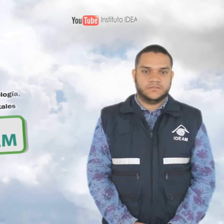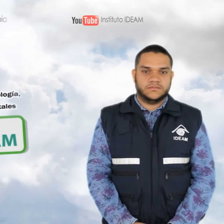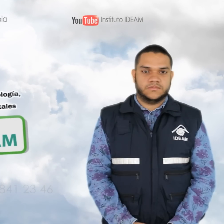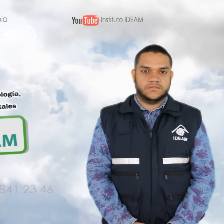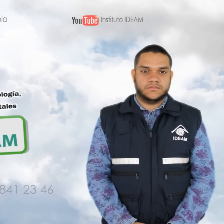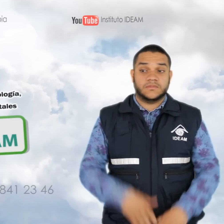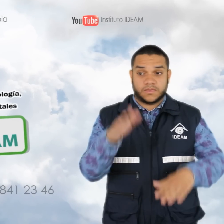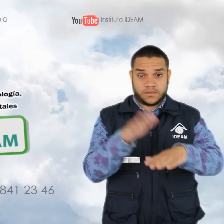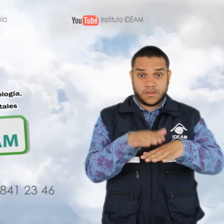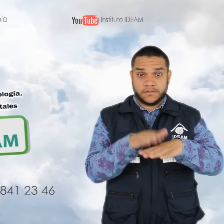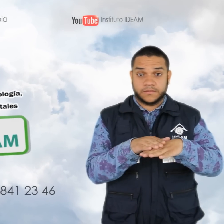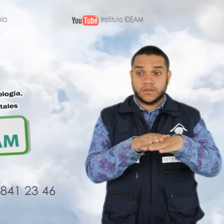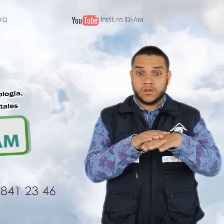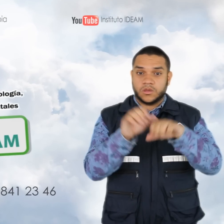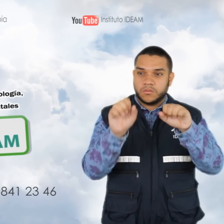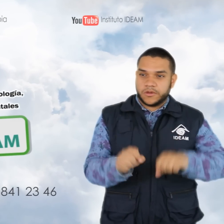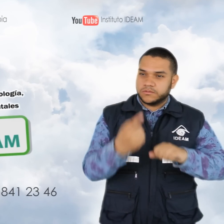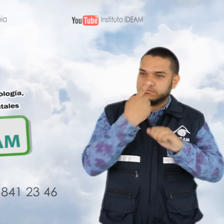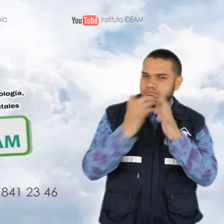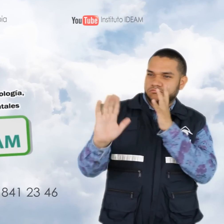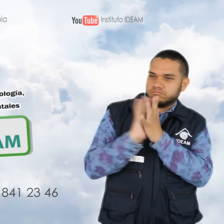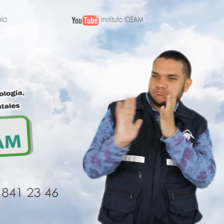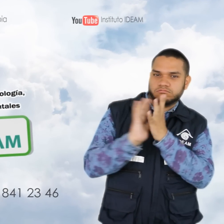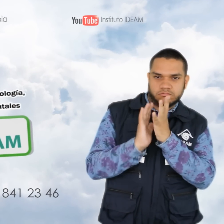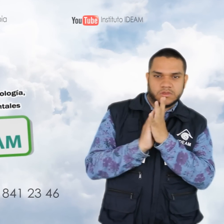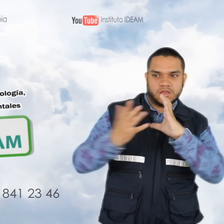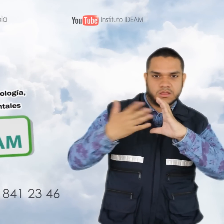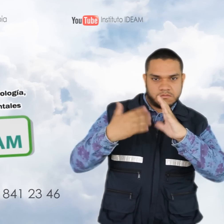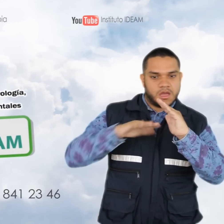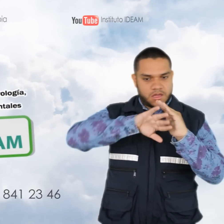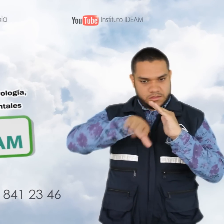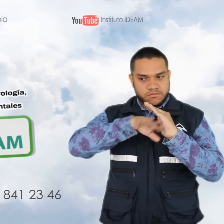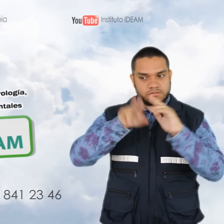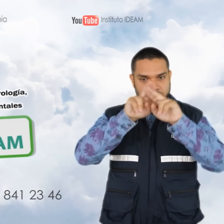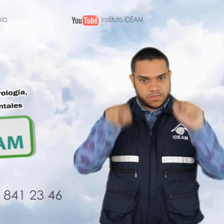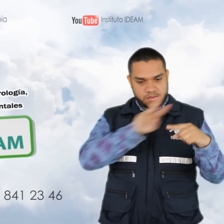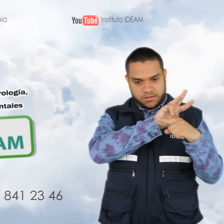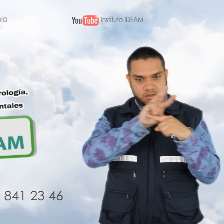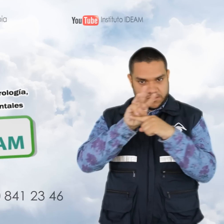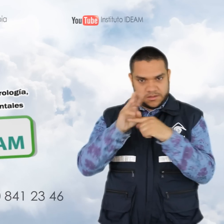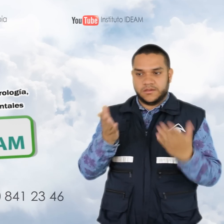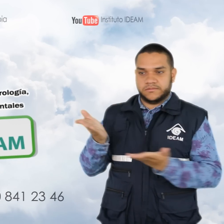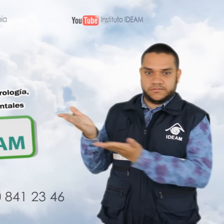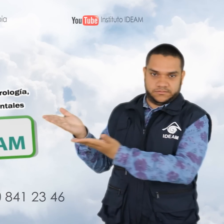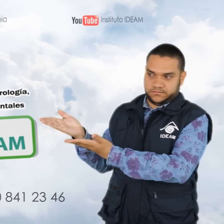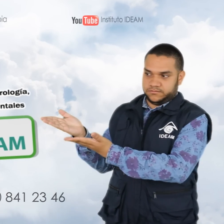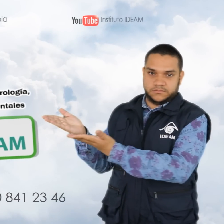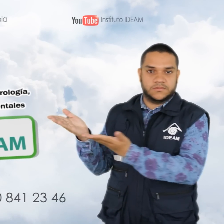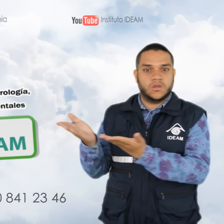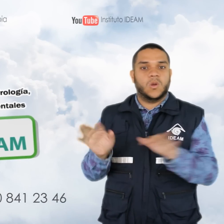Recuerden que para obtener mayor información sobre las condiciones hidrometeológicas pueden consultar la página de internet www